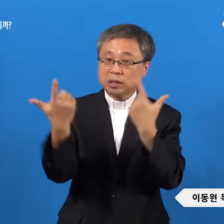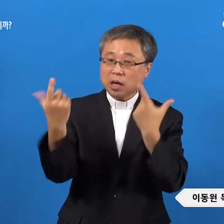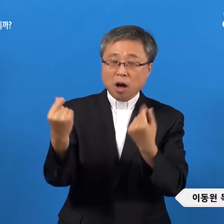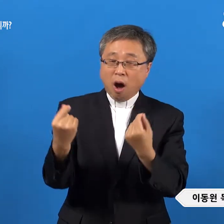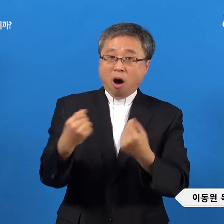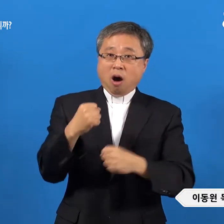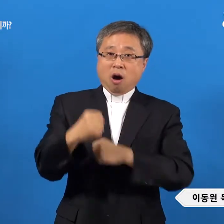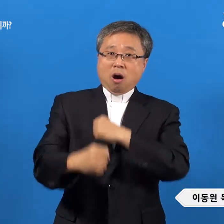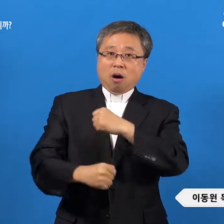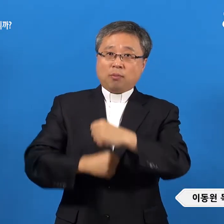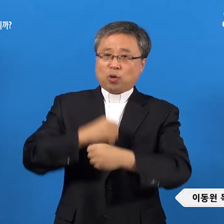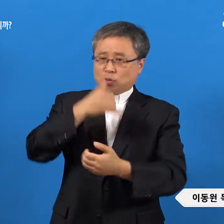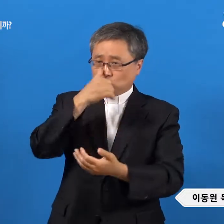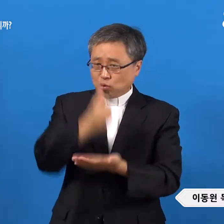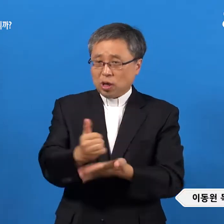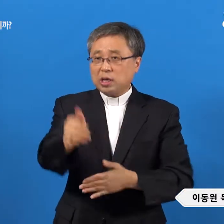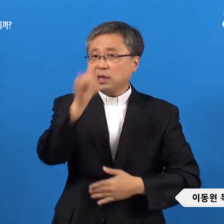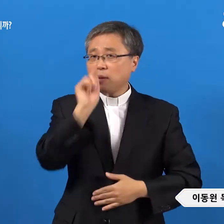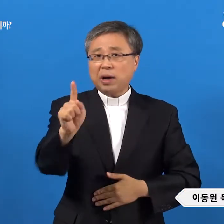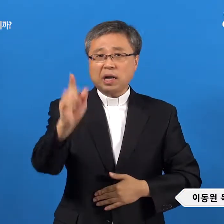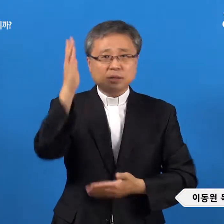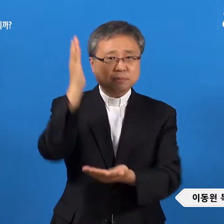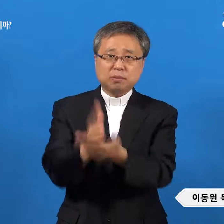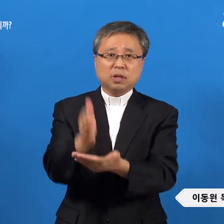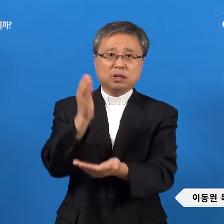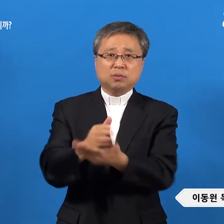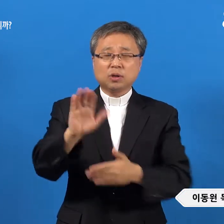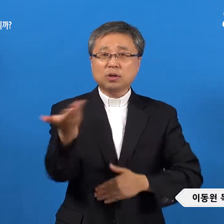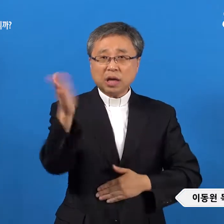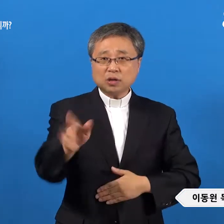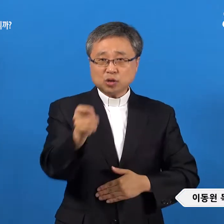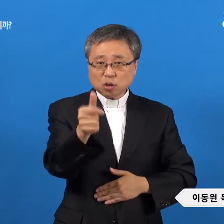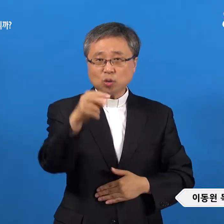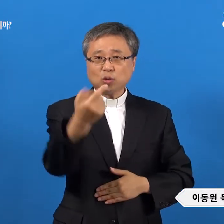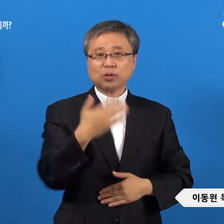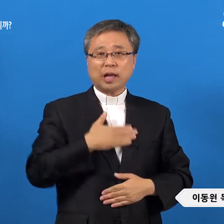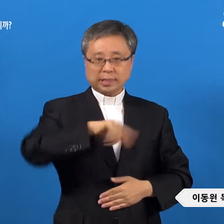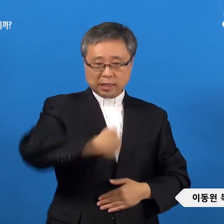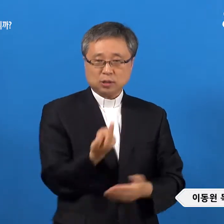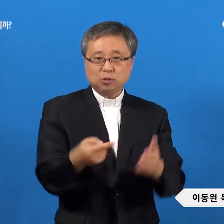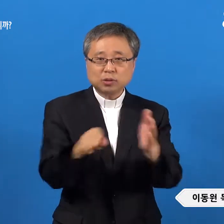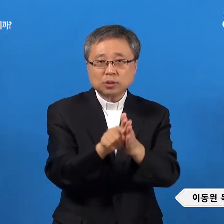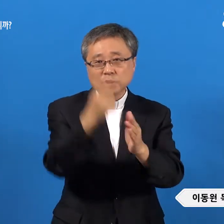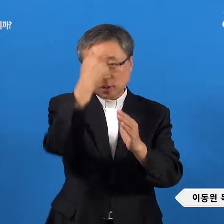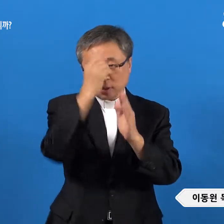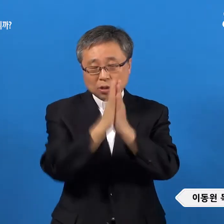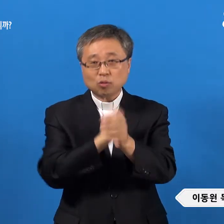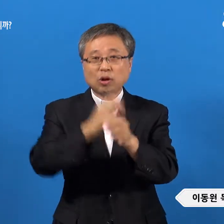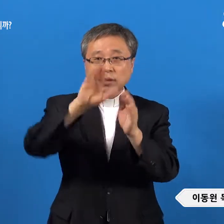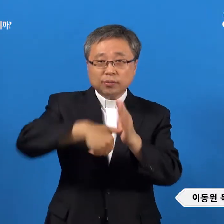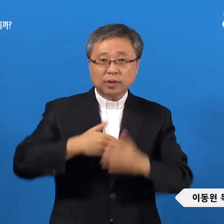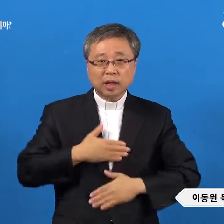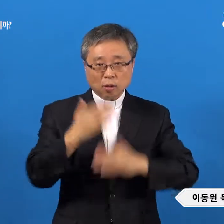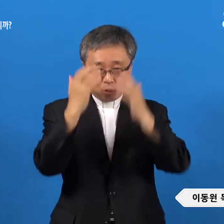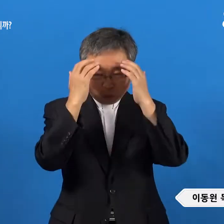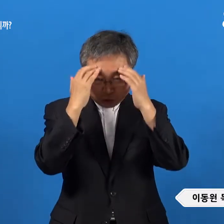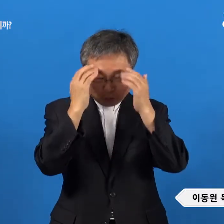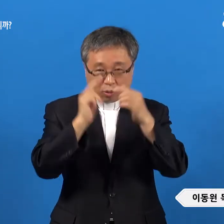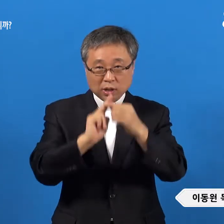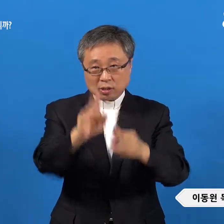함부로 우리가 정죄하지 말아야 합니다. 그러나 적어도 나 자신을 위해서 기도할 때는, 내 고난과 내 질병을 위해서 기도할